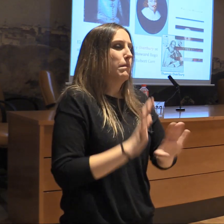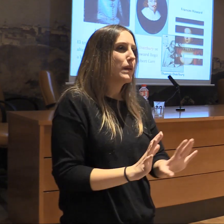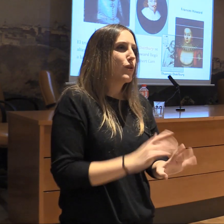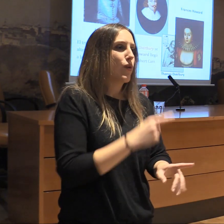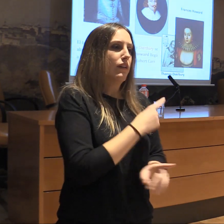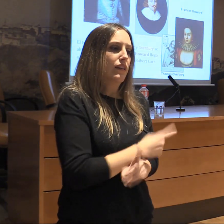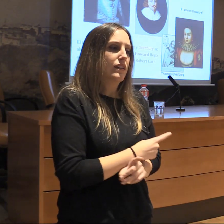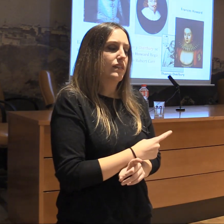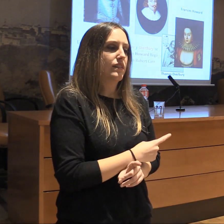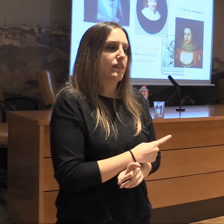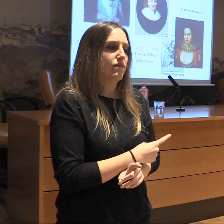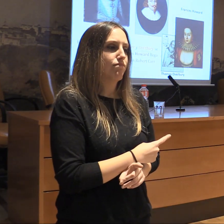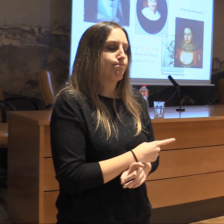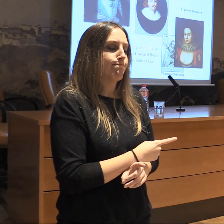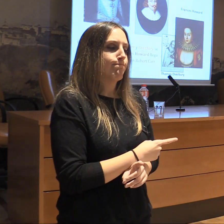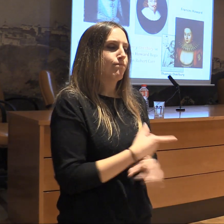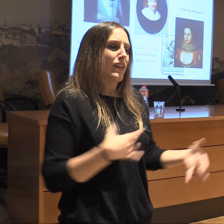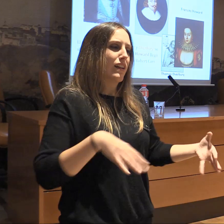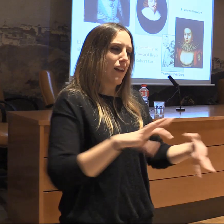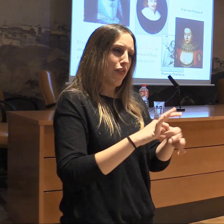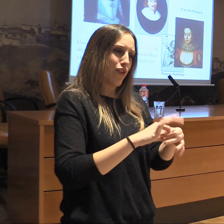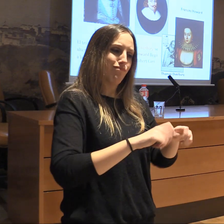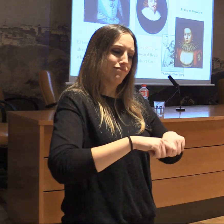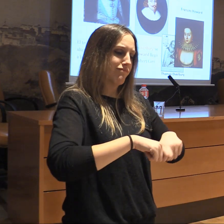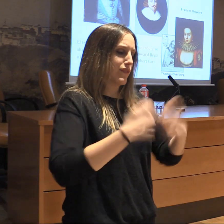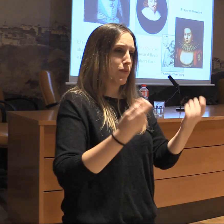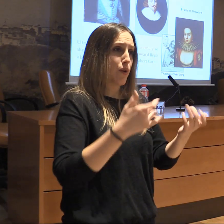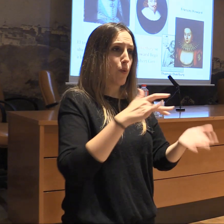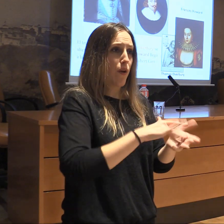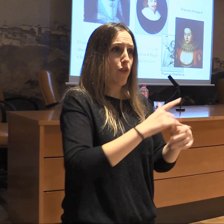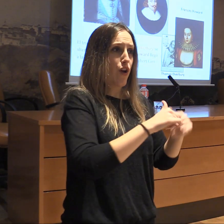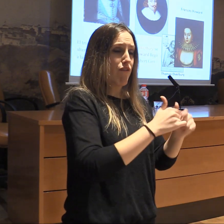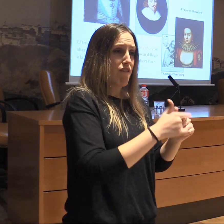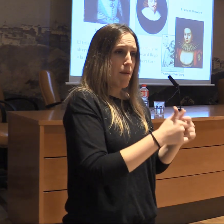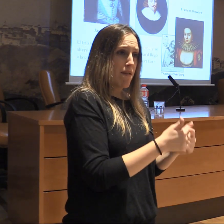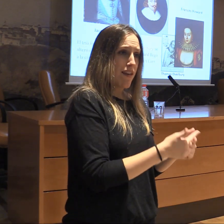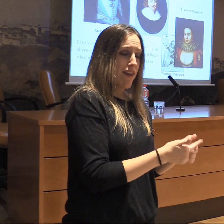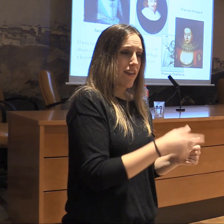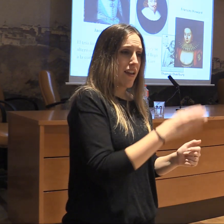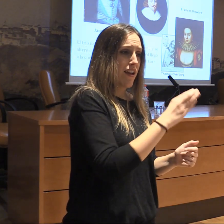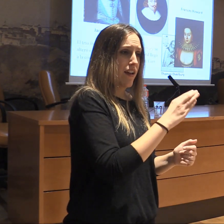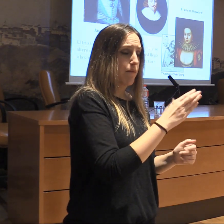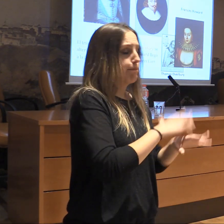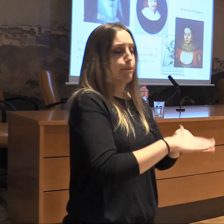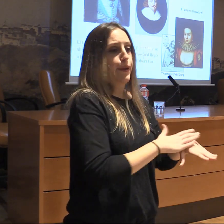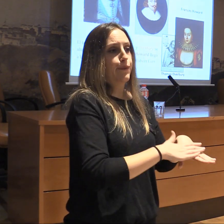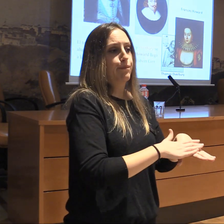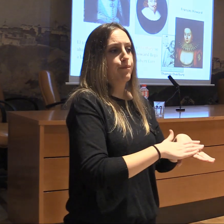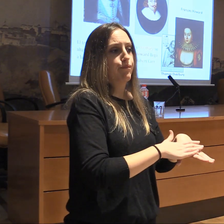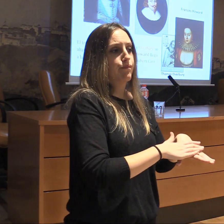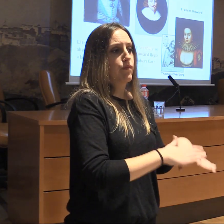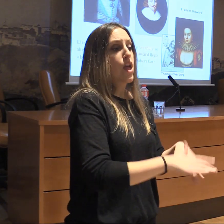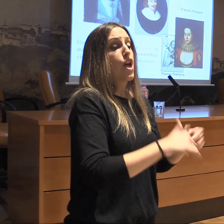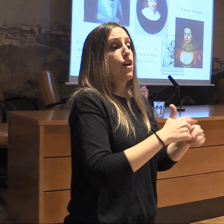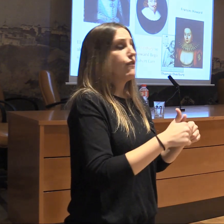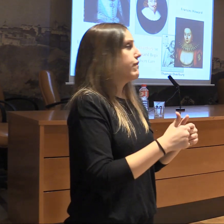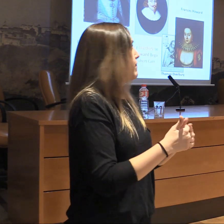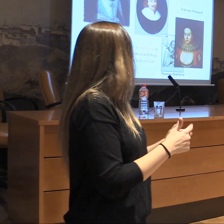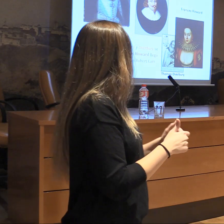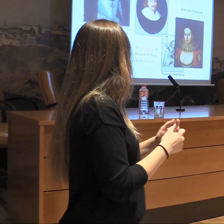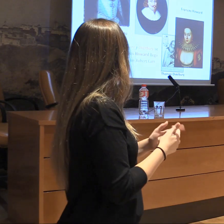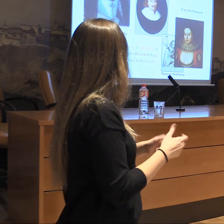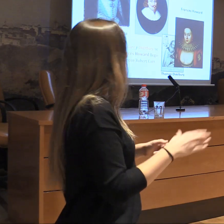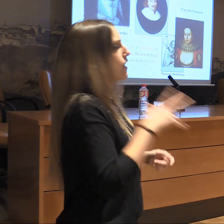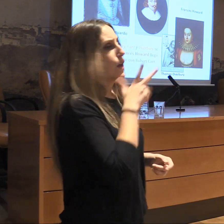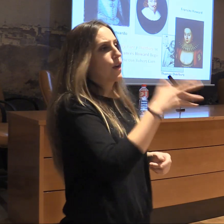entente se rompió cuando la familia Carr, la familia Howard llegó a